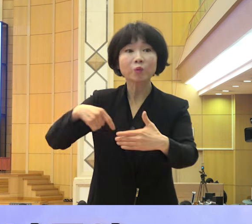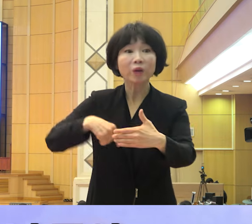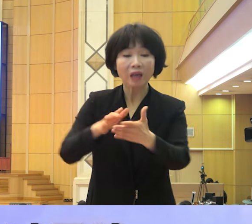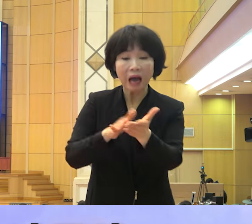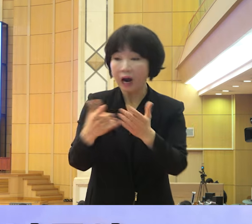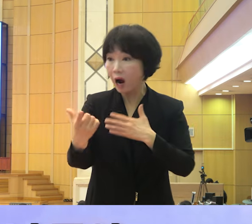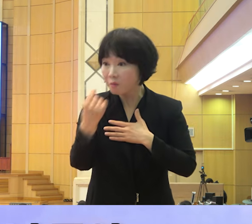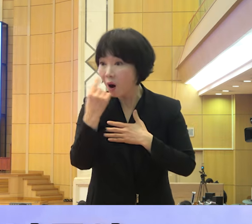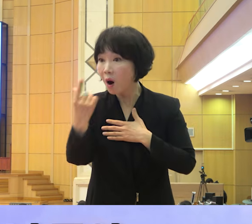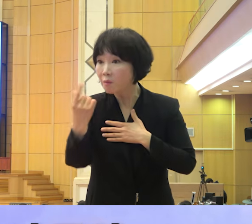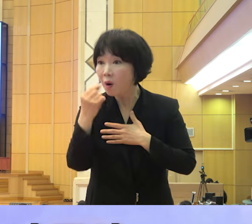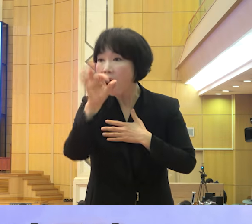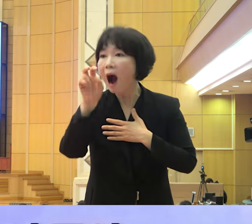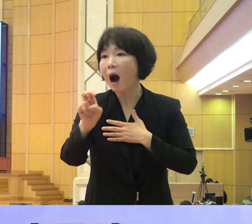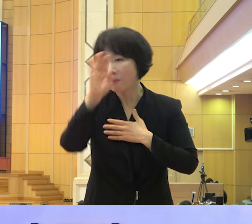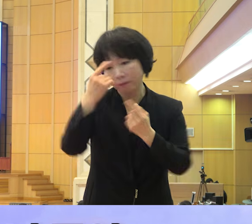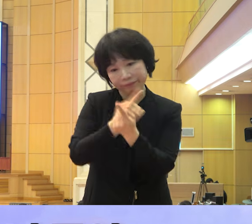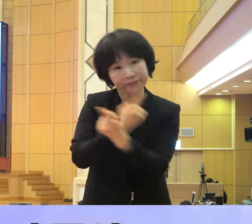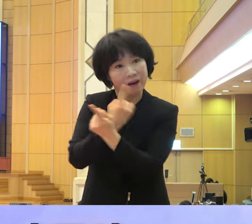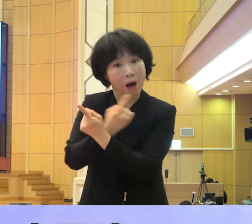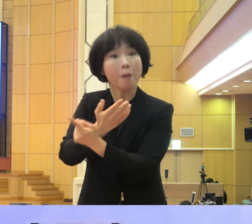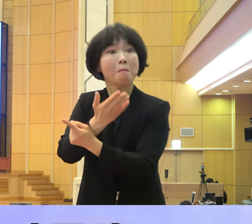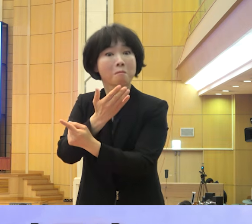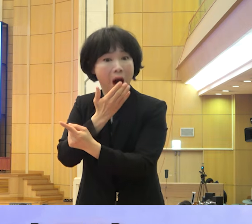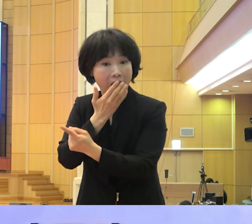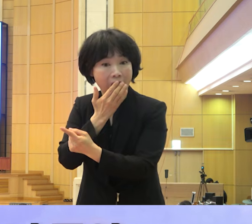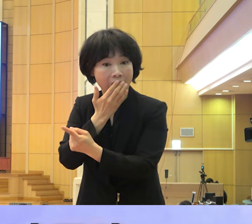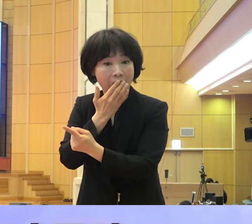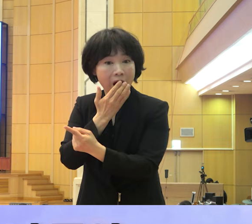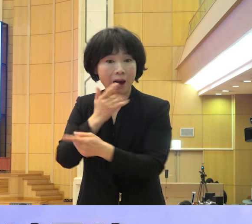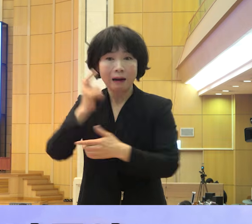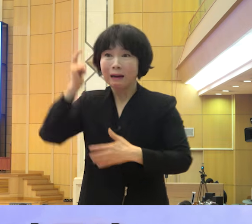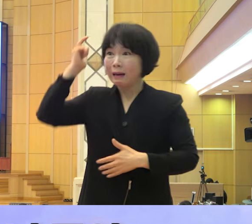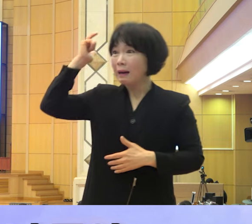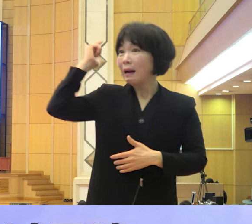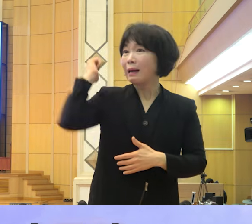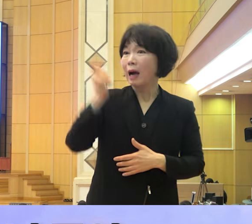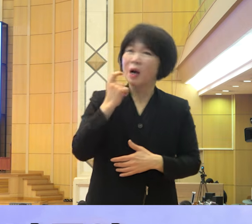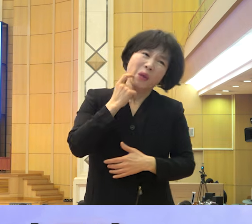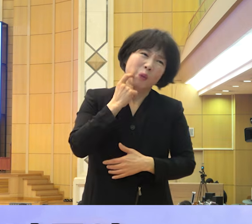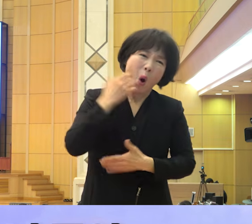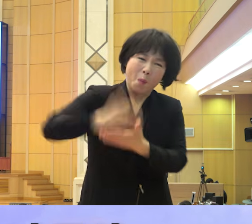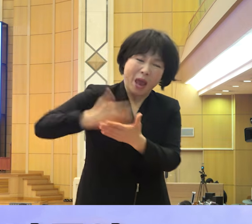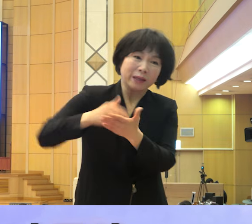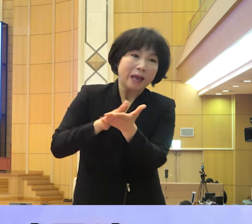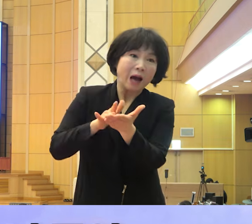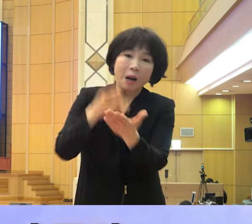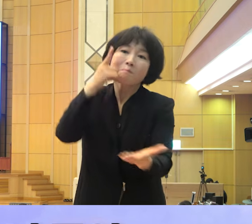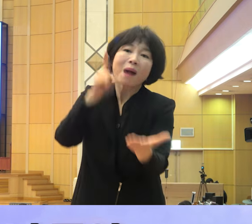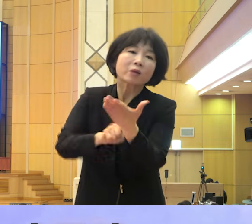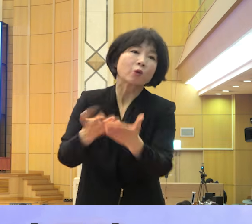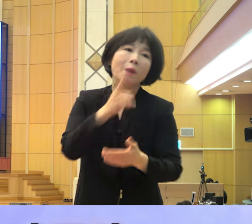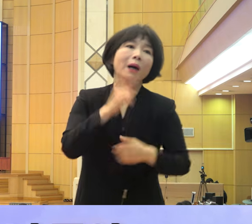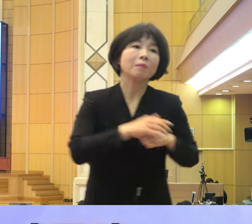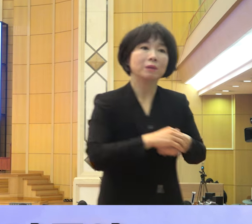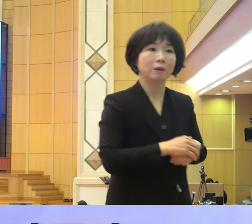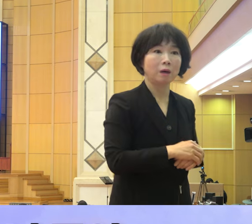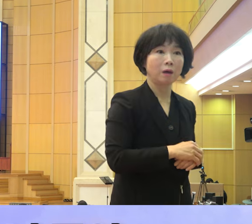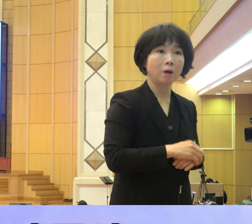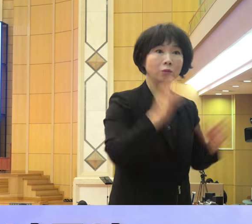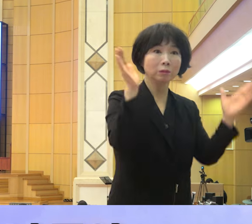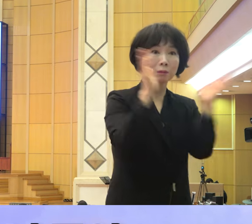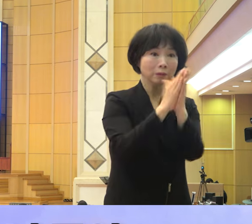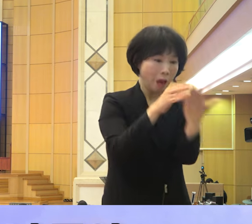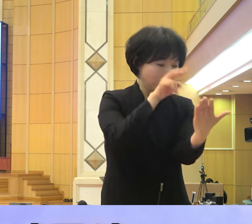암덩어리를 치료하고 낫게 한다는 그런 강력한 해독제라는 겁니다. 그 책을